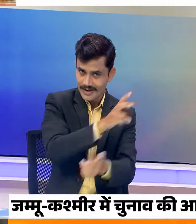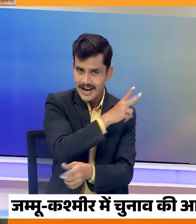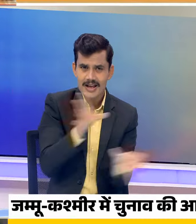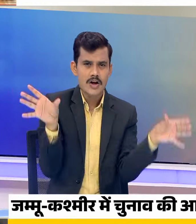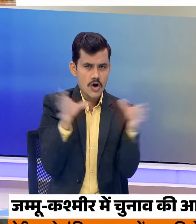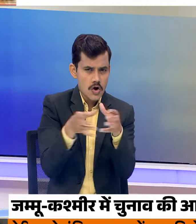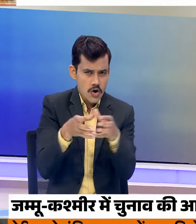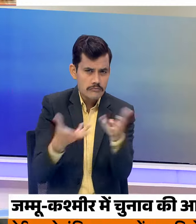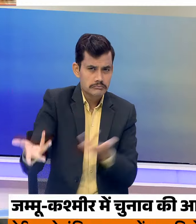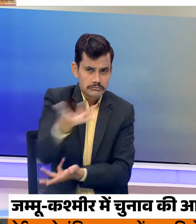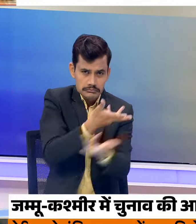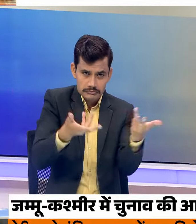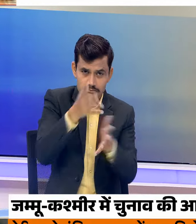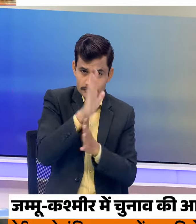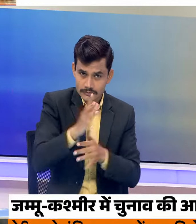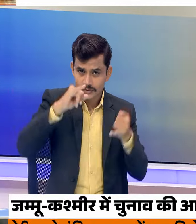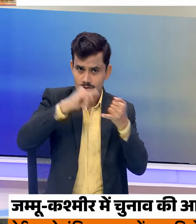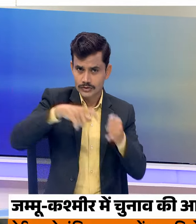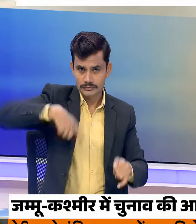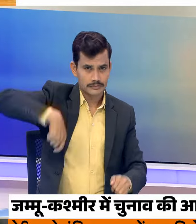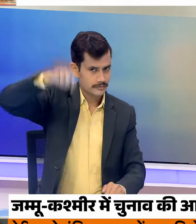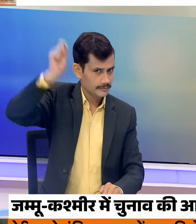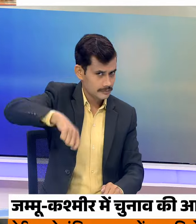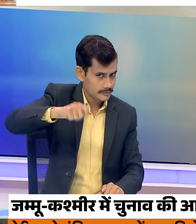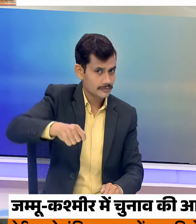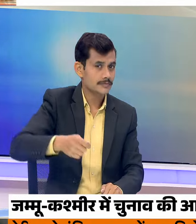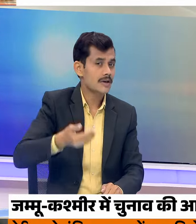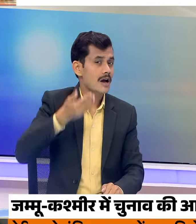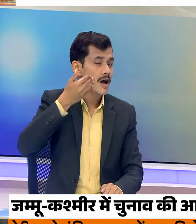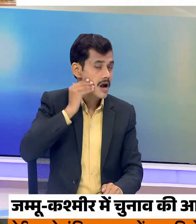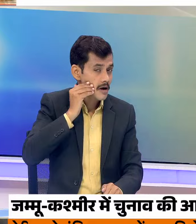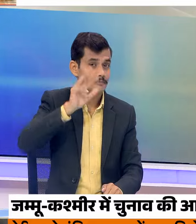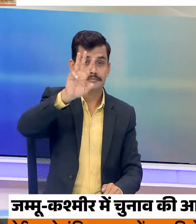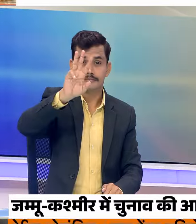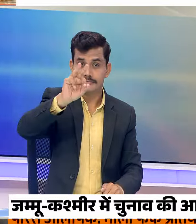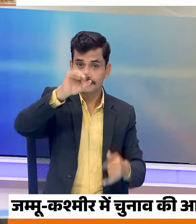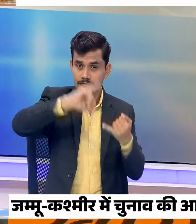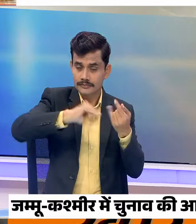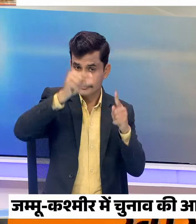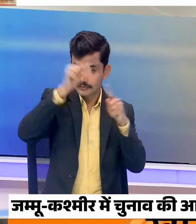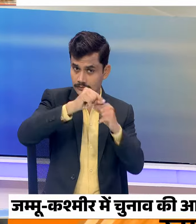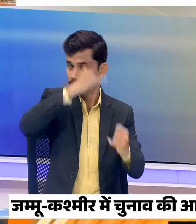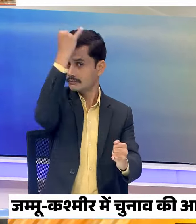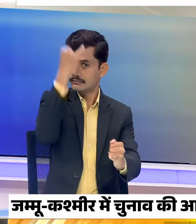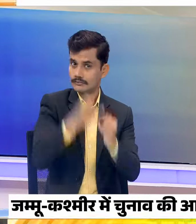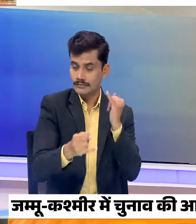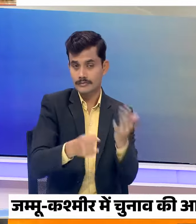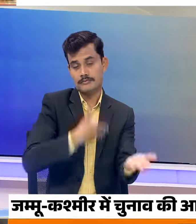होगी बैठक, सुप्रीम कोर्ट की ओर से चुनाव के लिए 30 सितंबर तक की डेडलाइन।